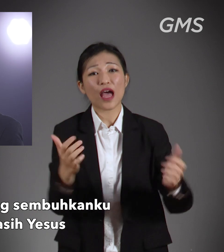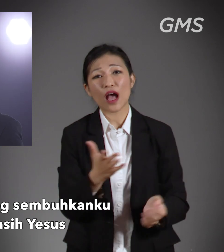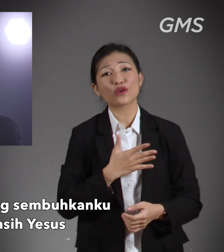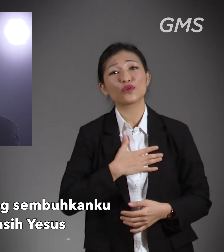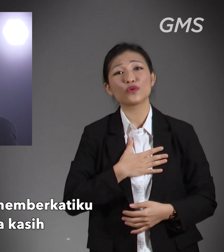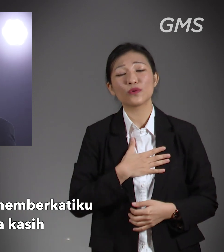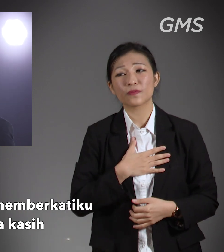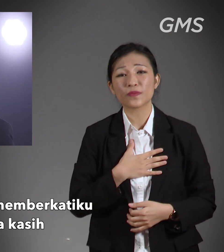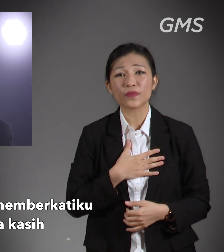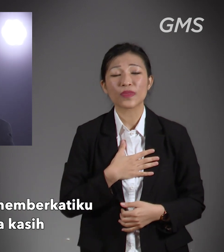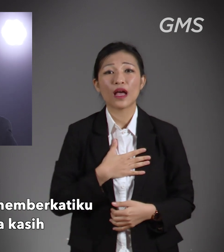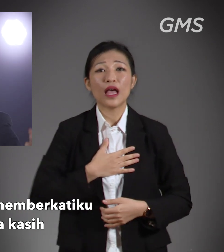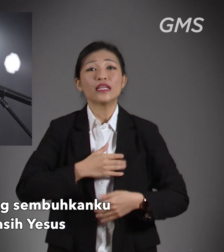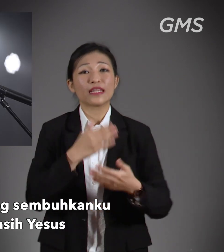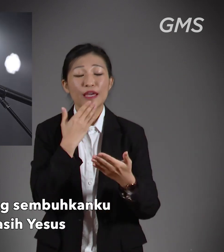sembuhkanku.